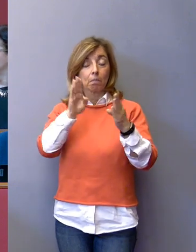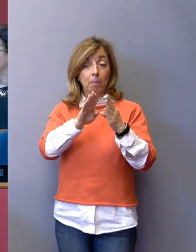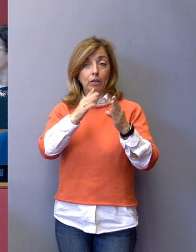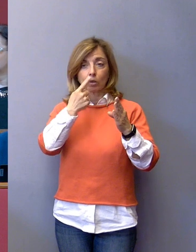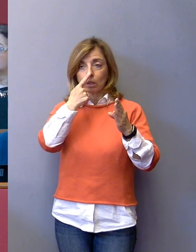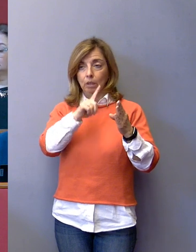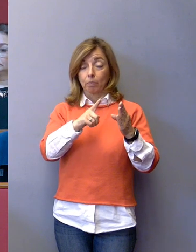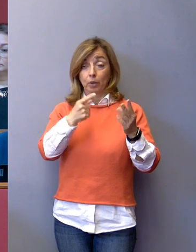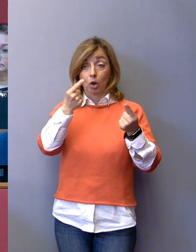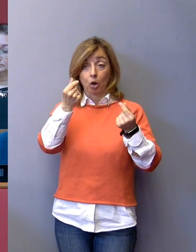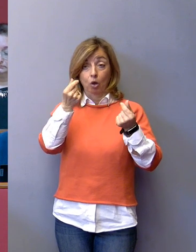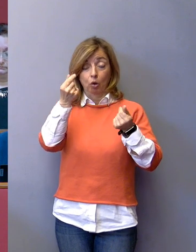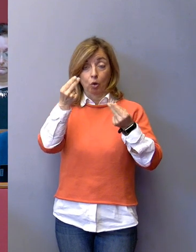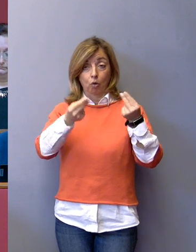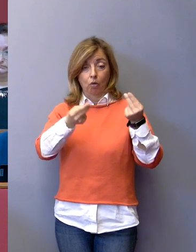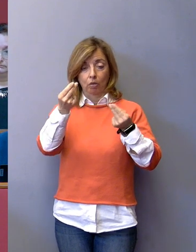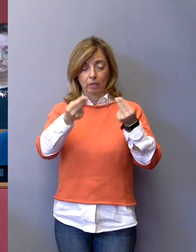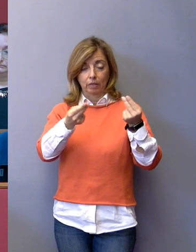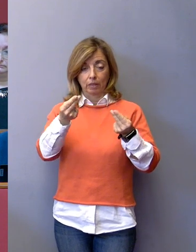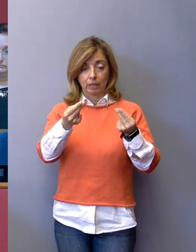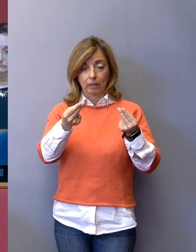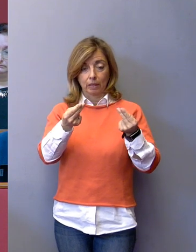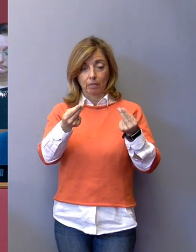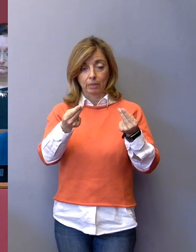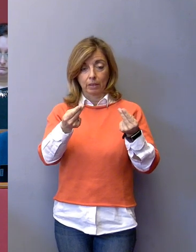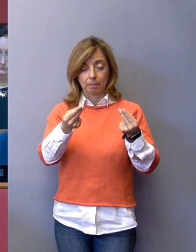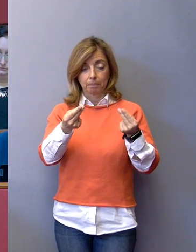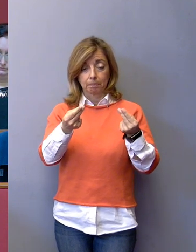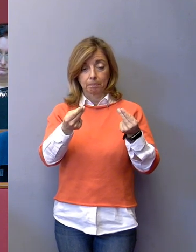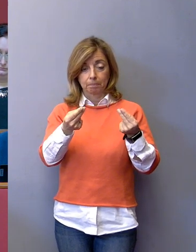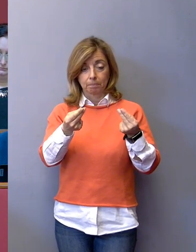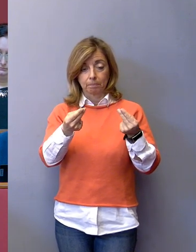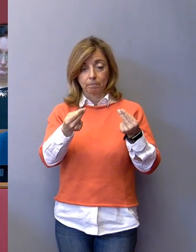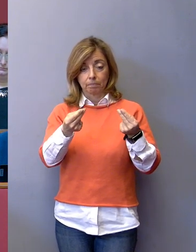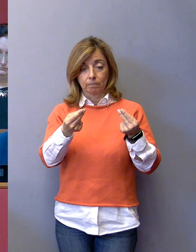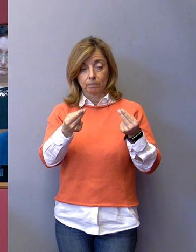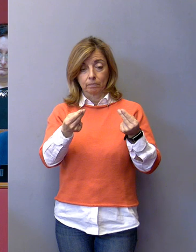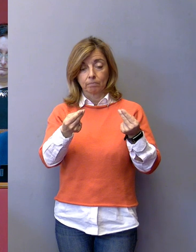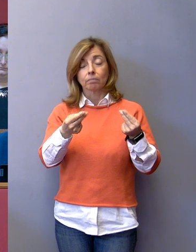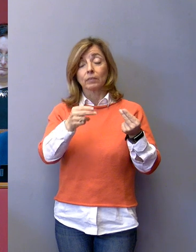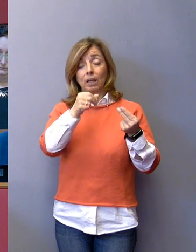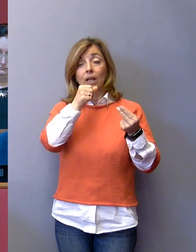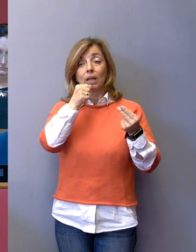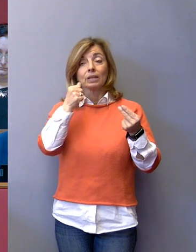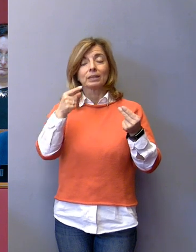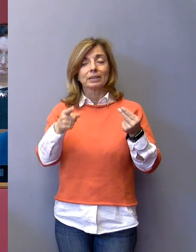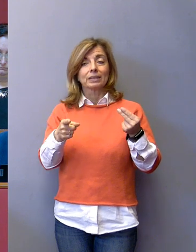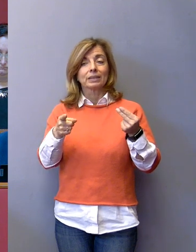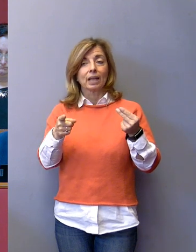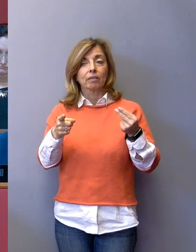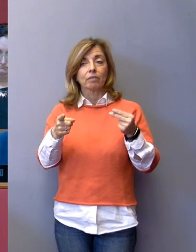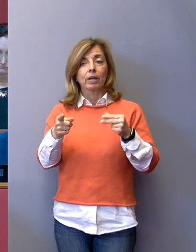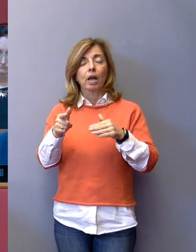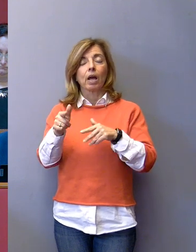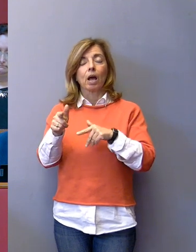che merita un procedimento con l'espressione dei pareri da parte dei